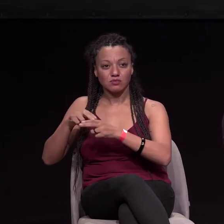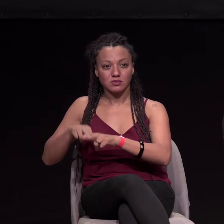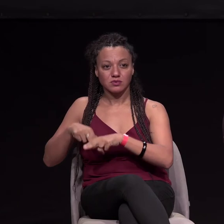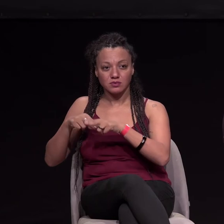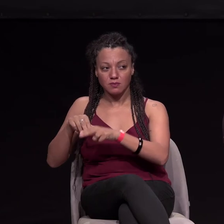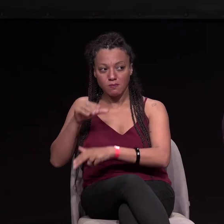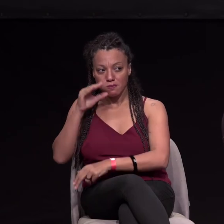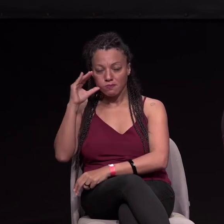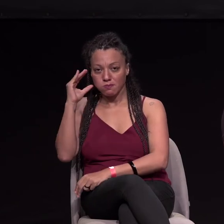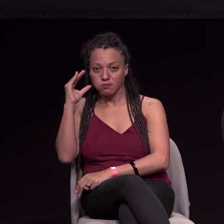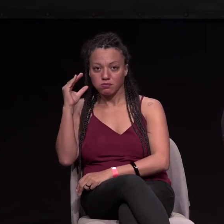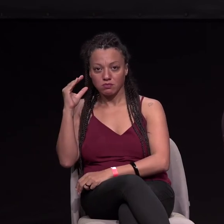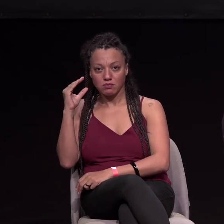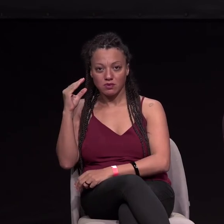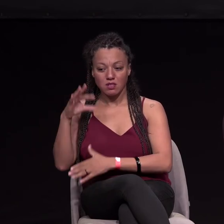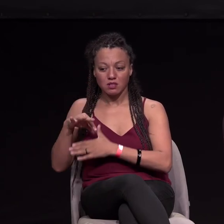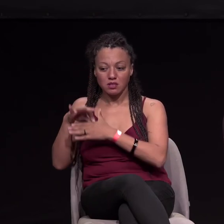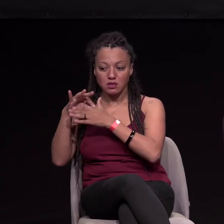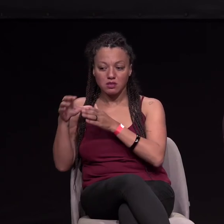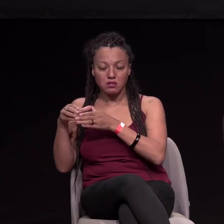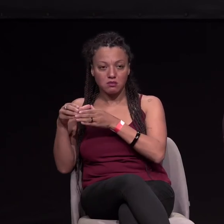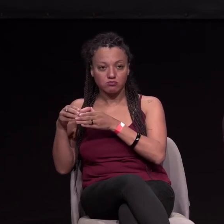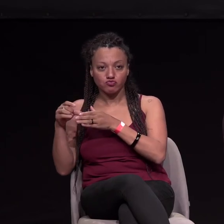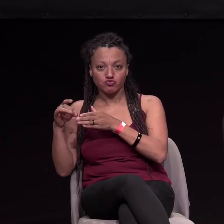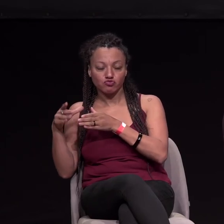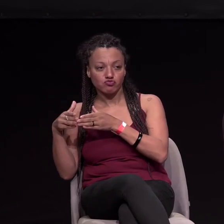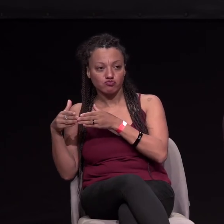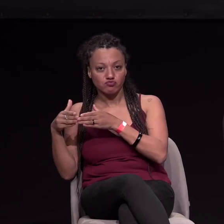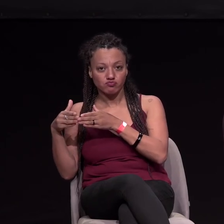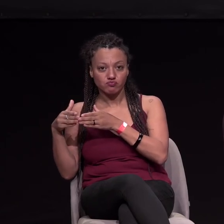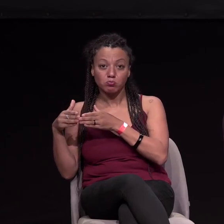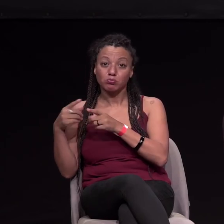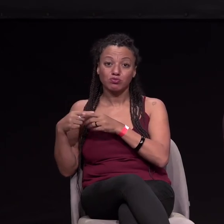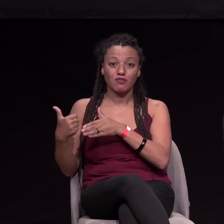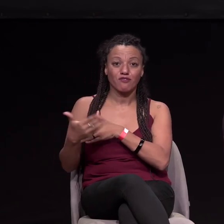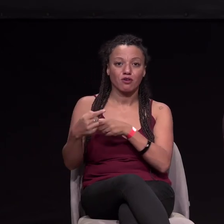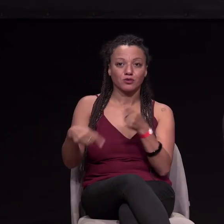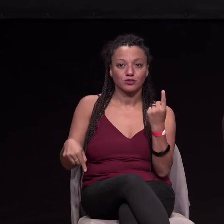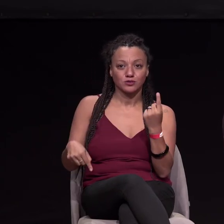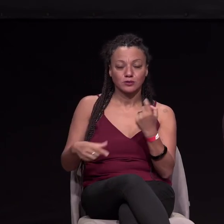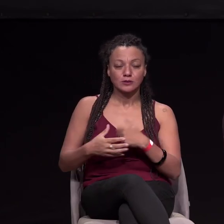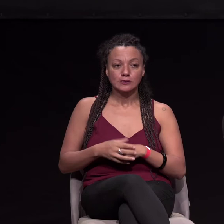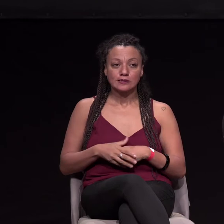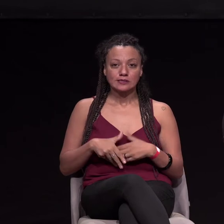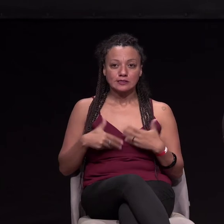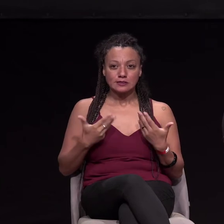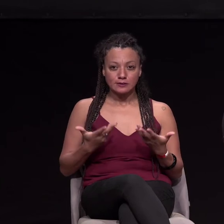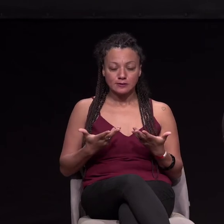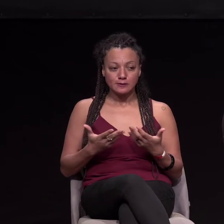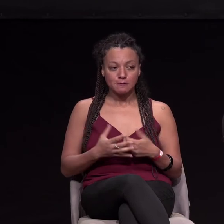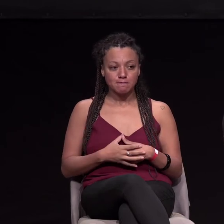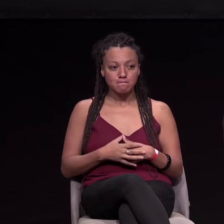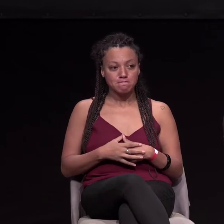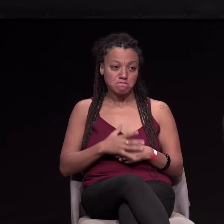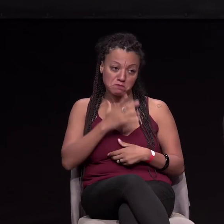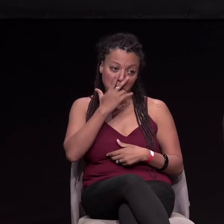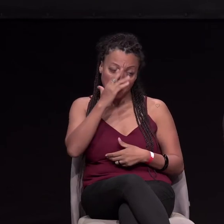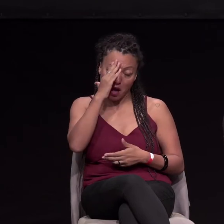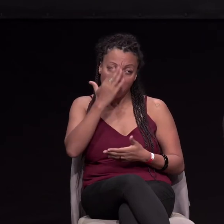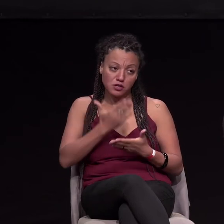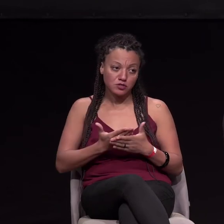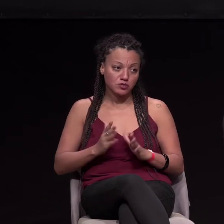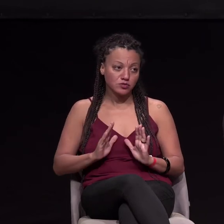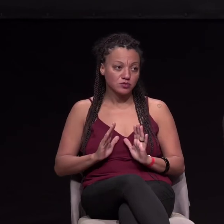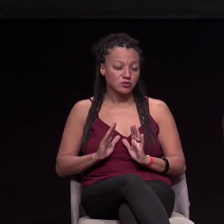por essas nações e pelas lideranças religiosas né então e eu acredito que seja